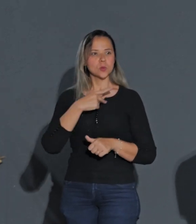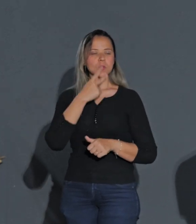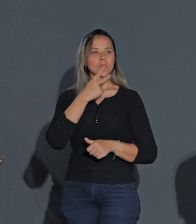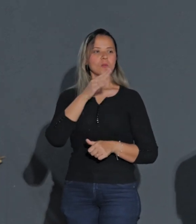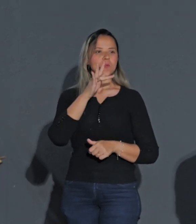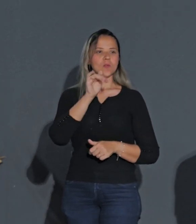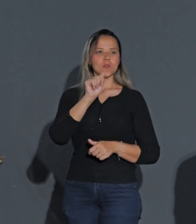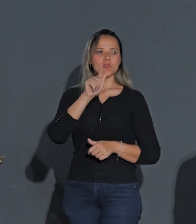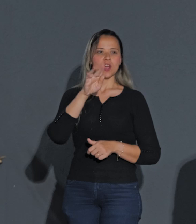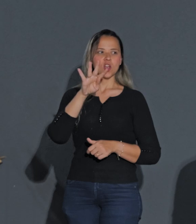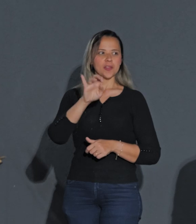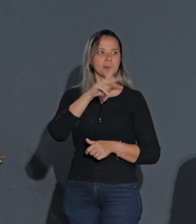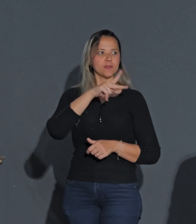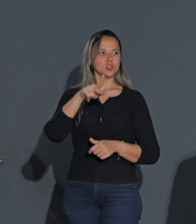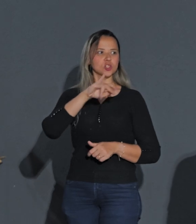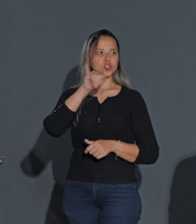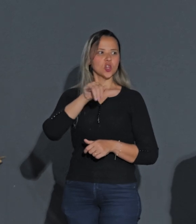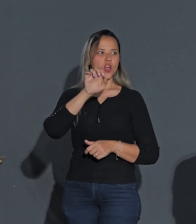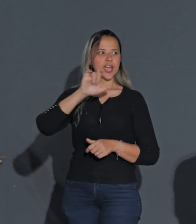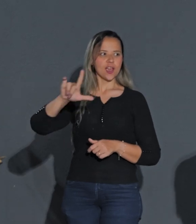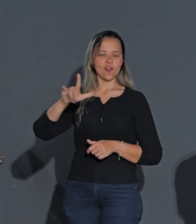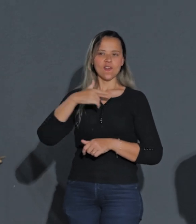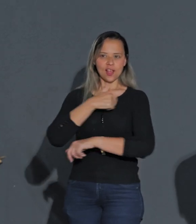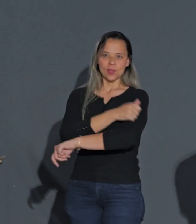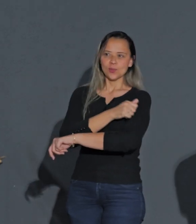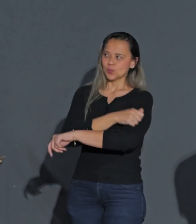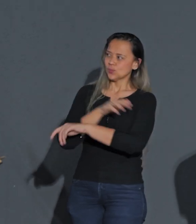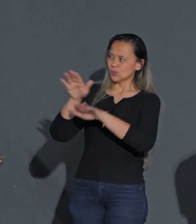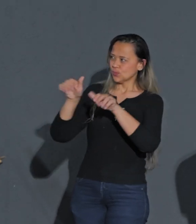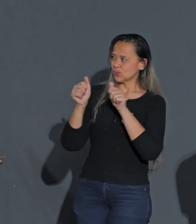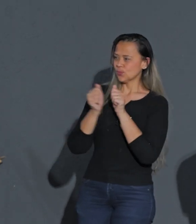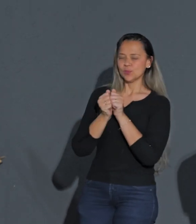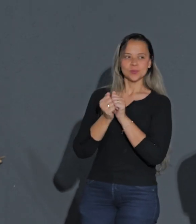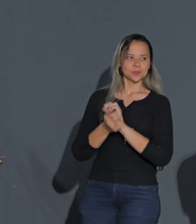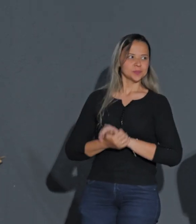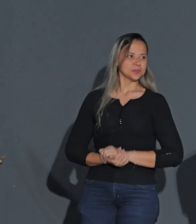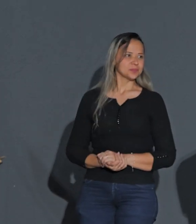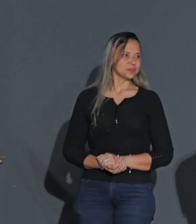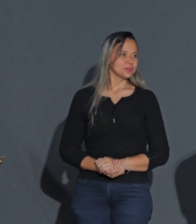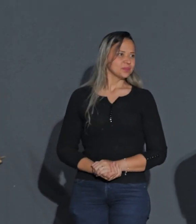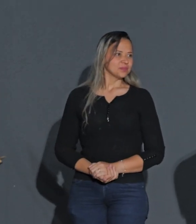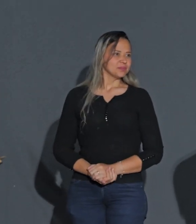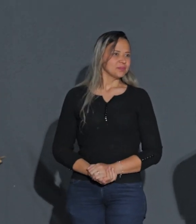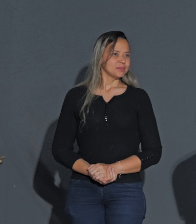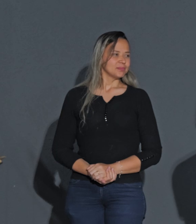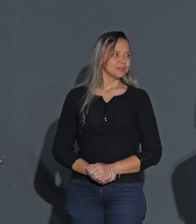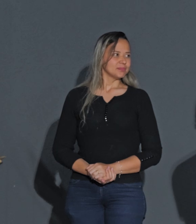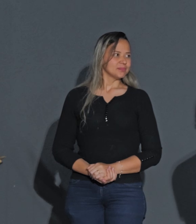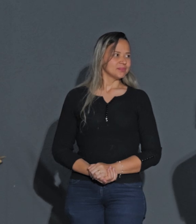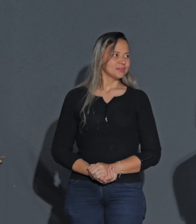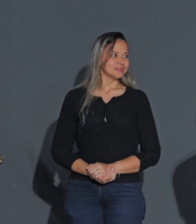fagote, professor Joel e seus alunos. Joel, seja bem-vindo. Vamos já montar o palco aí,